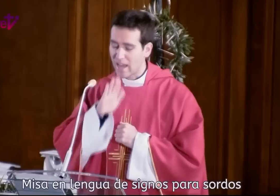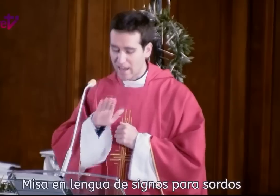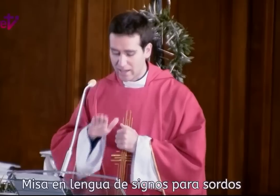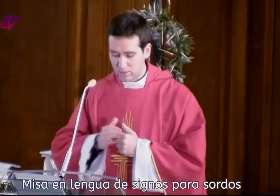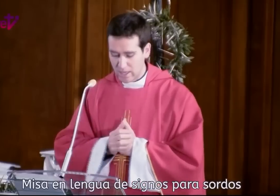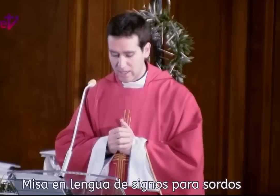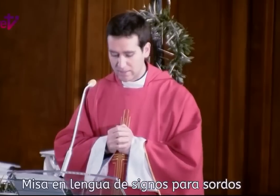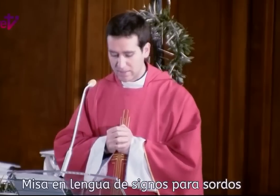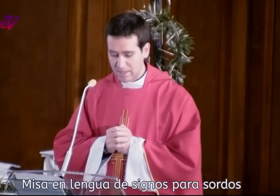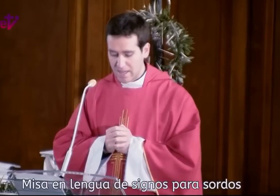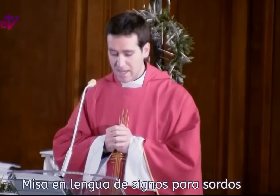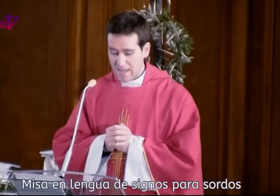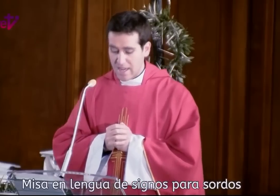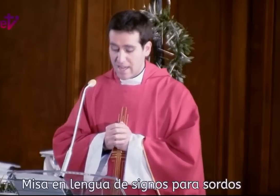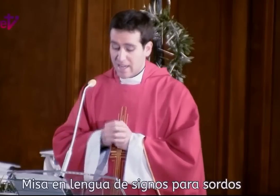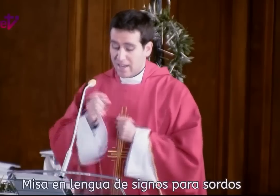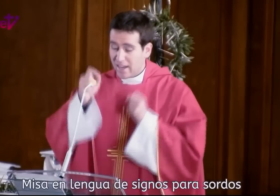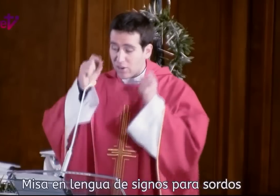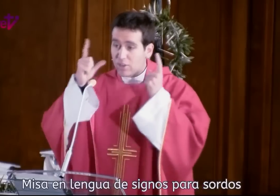Jesús a Jerusalén,